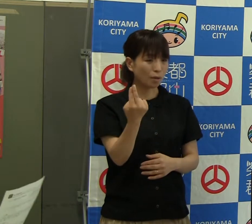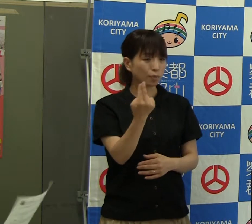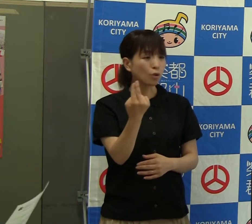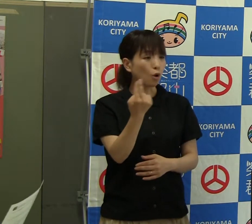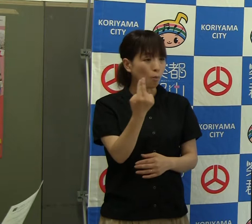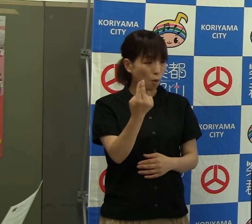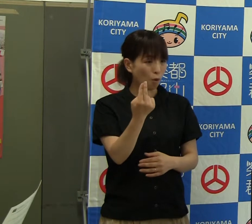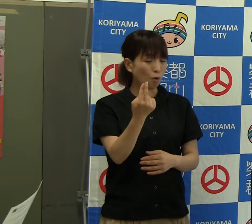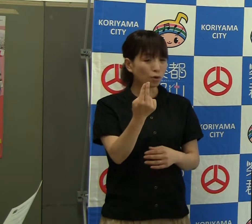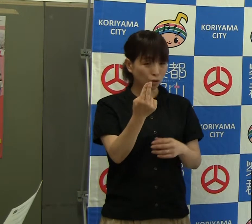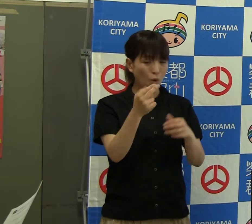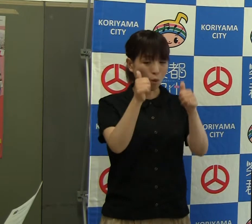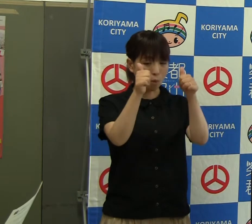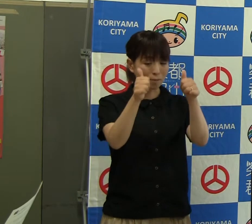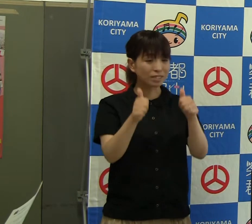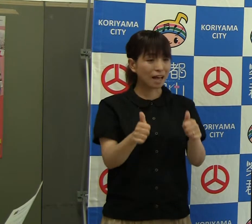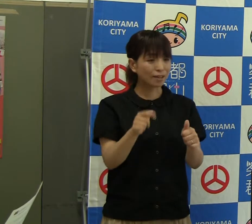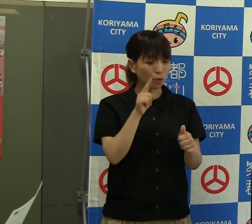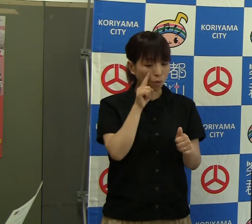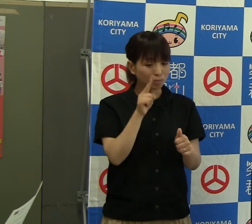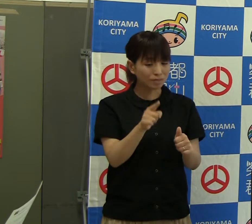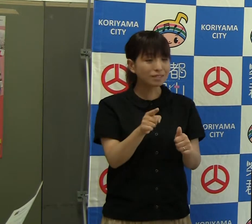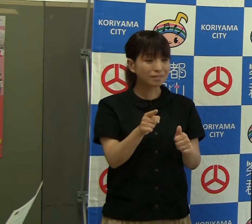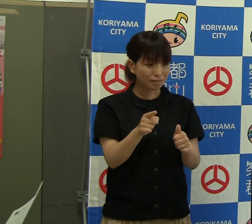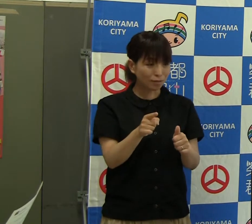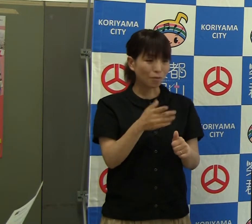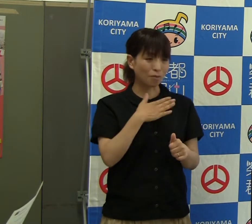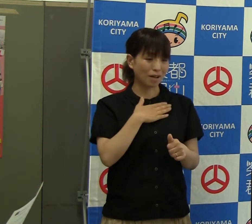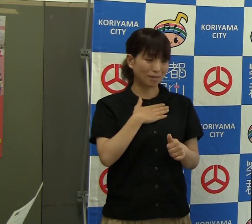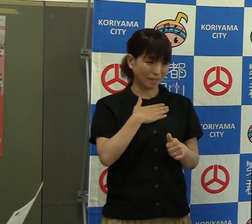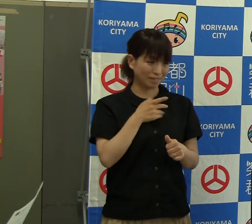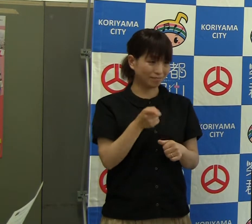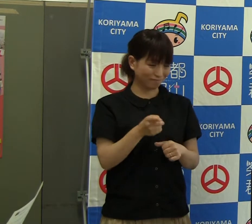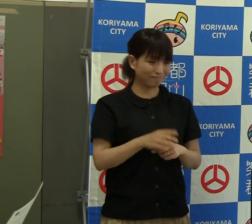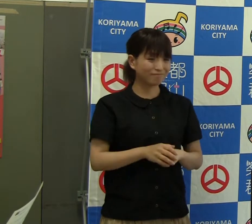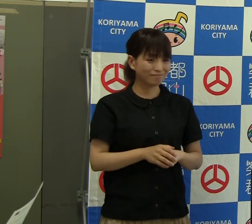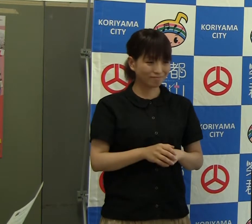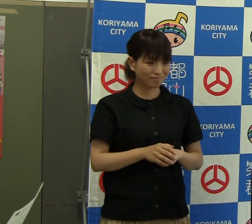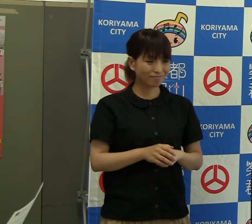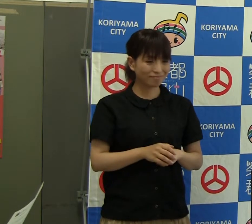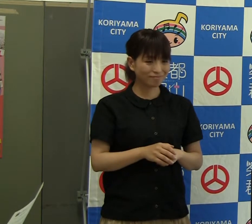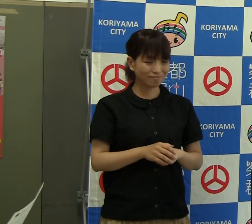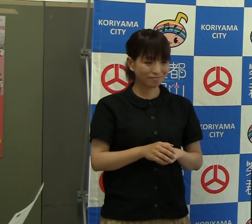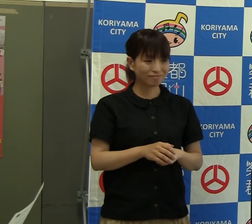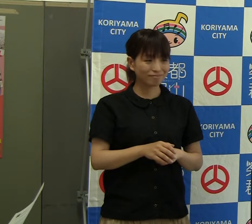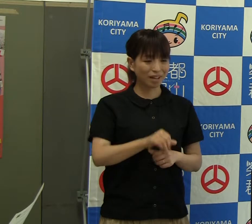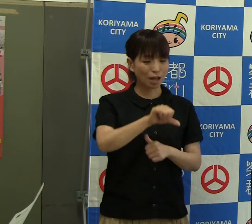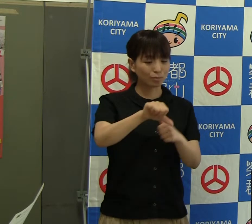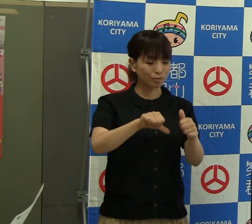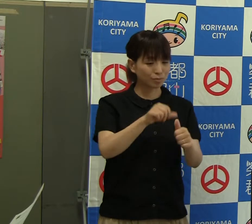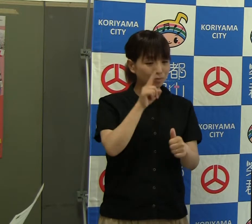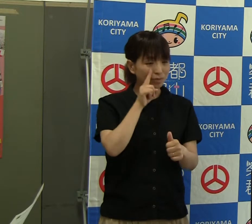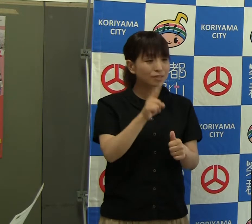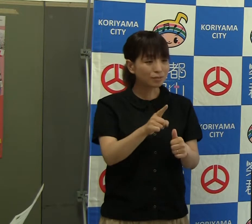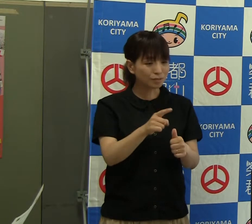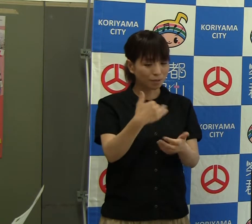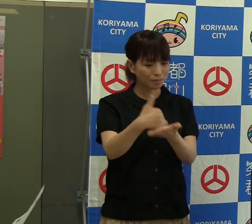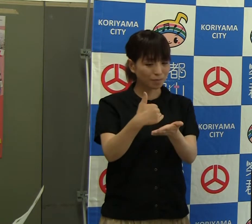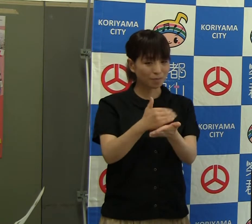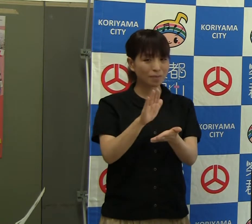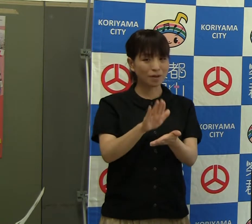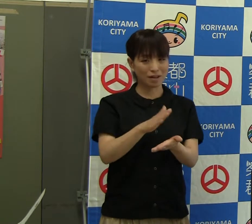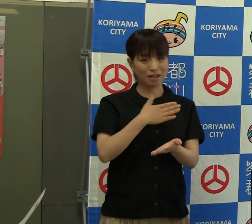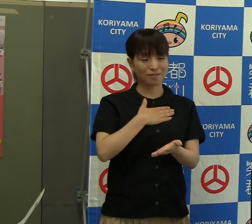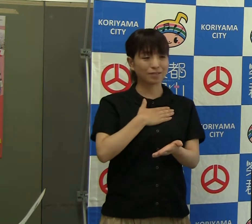ウェブサイトをお付けしておりますが、ここで詳細知っていただくことが可能でございます。